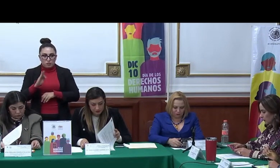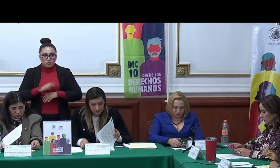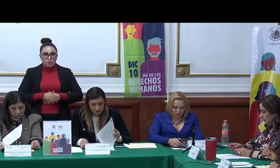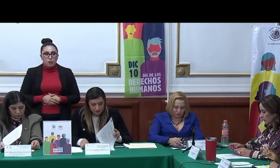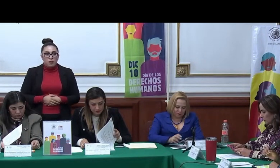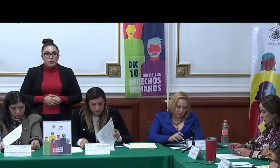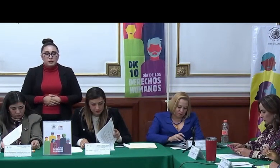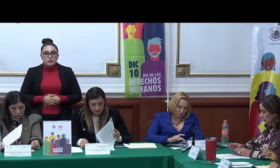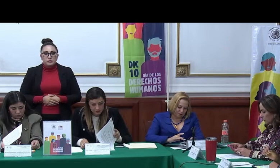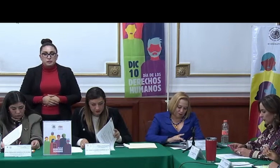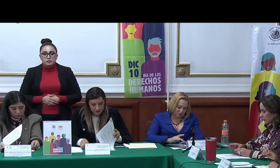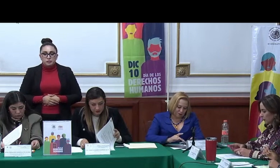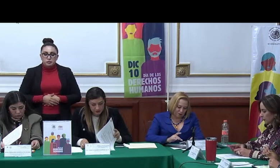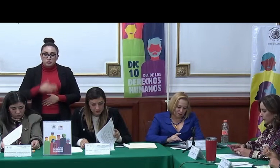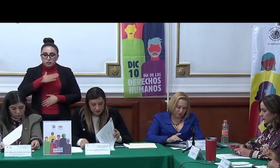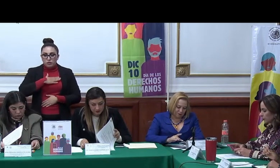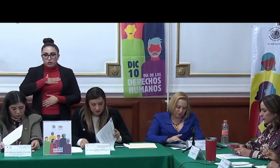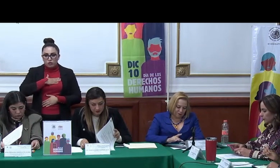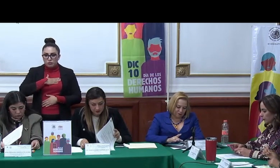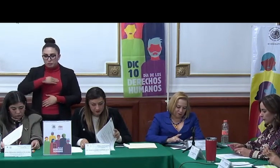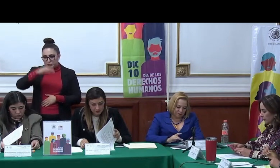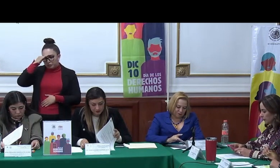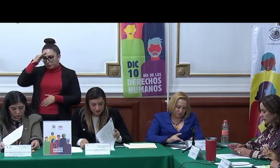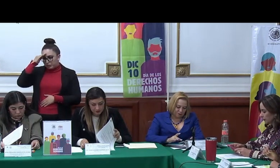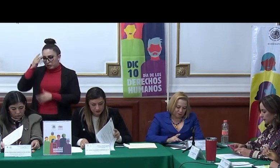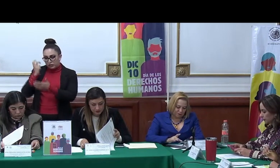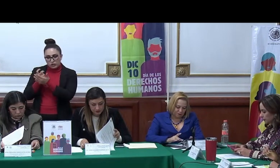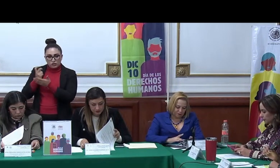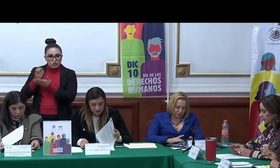Confío plenamente en que este punto